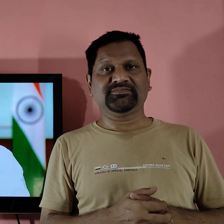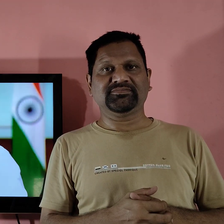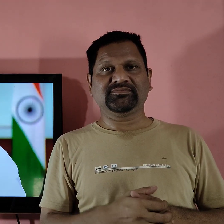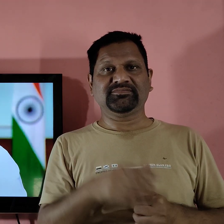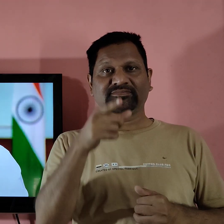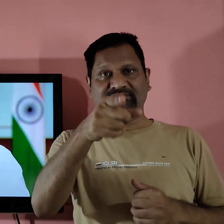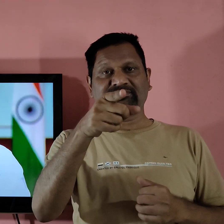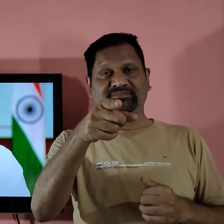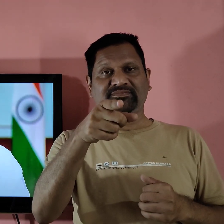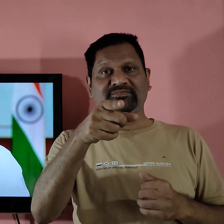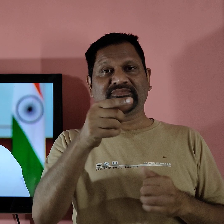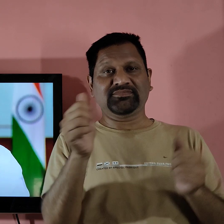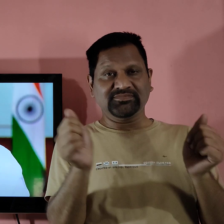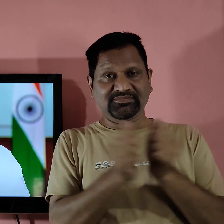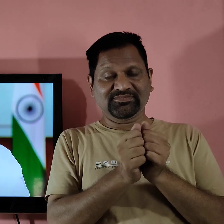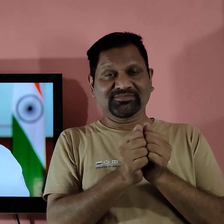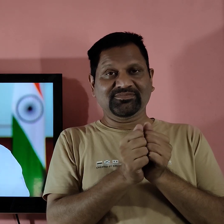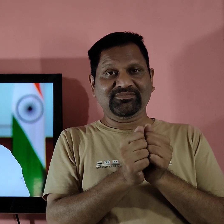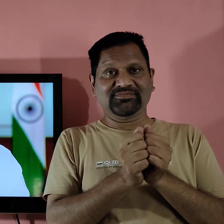आपके साथ